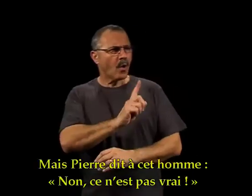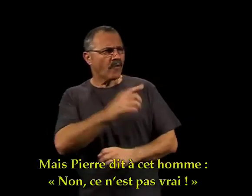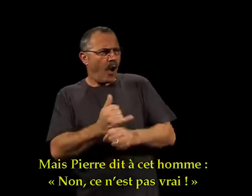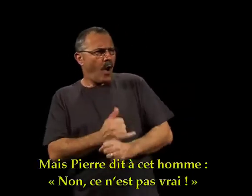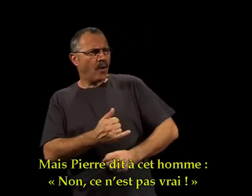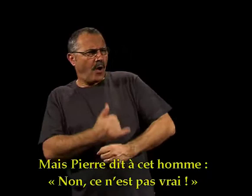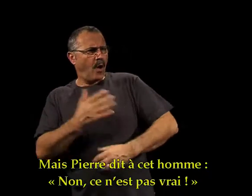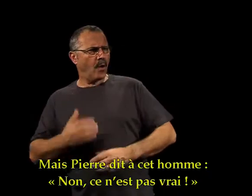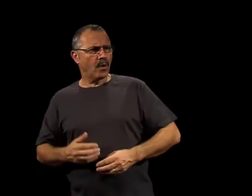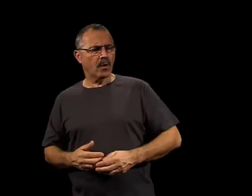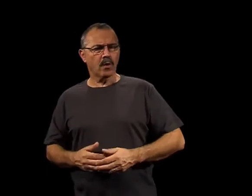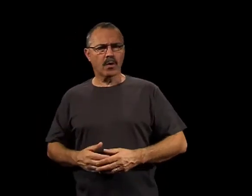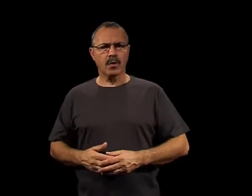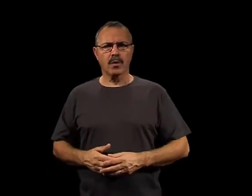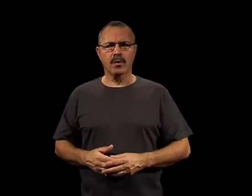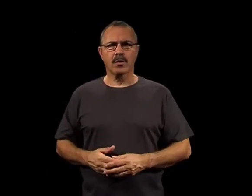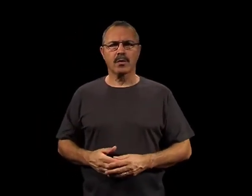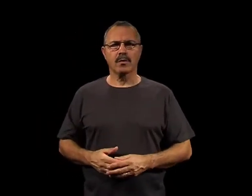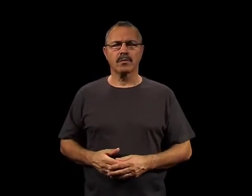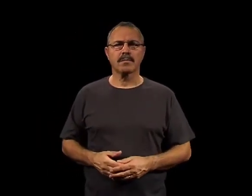Mais Pierre dit à cet homme: « Non, ce n'est pas vrai. »